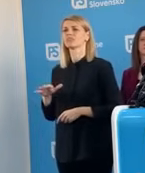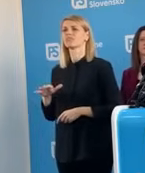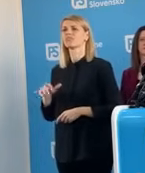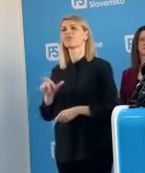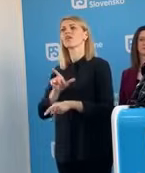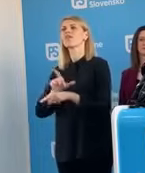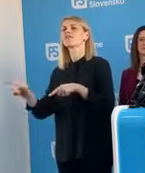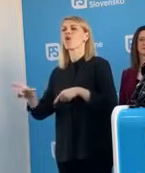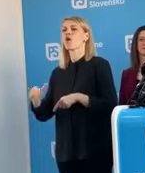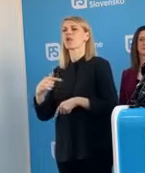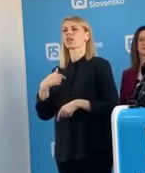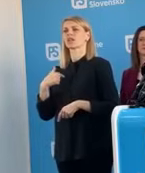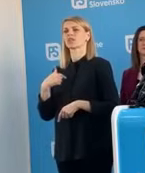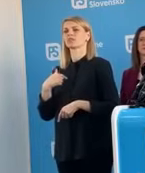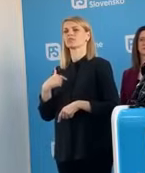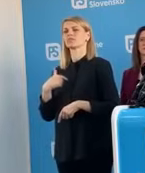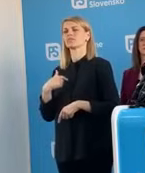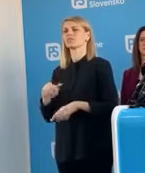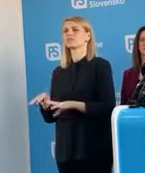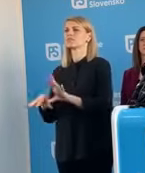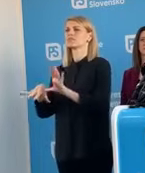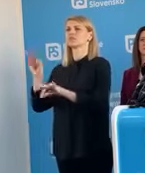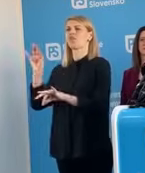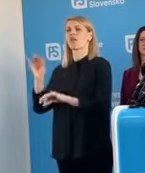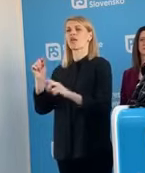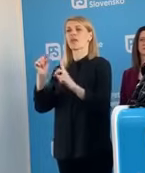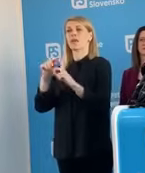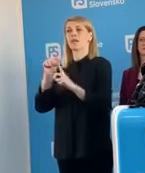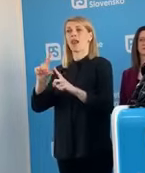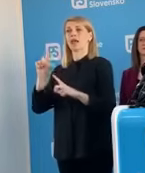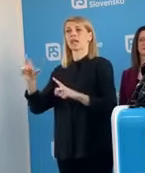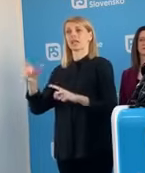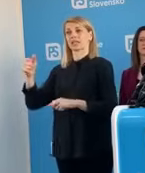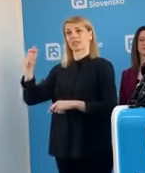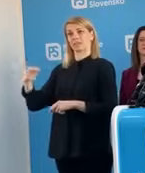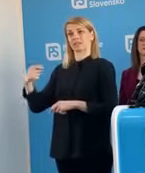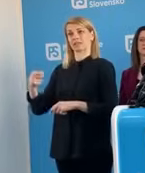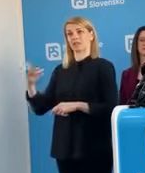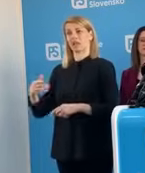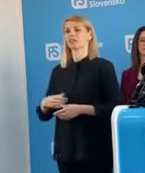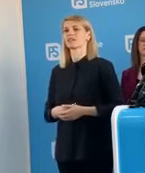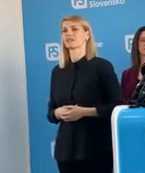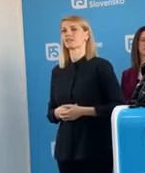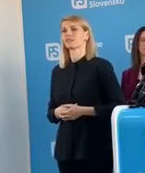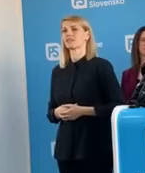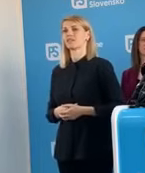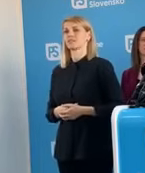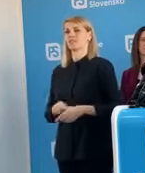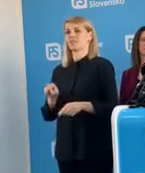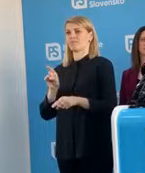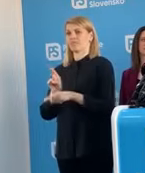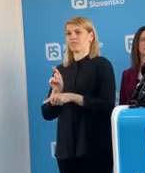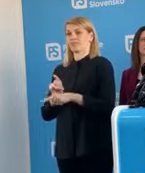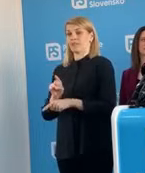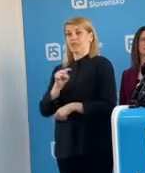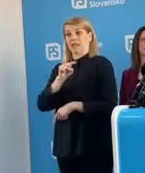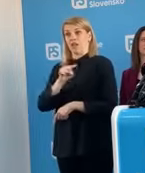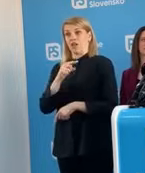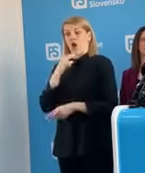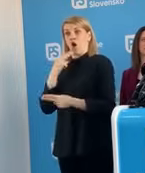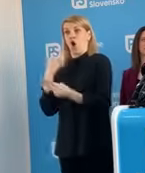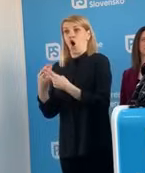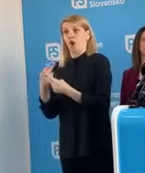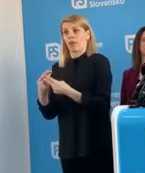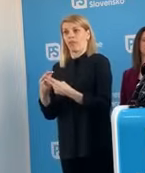že sme si zvolili ako Slovensko pána Pellegriniho za prezidenta, čo je už akože celkom